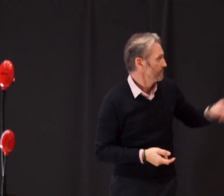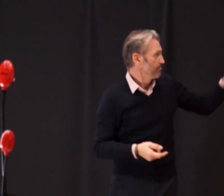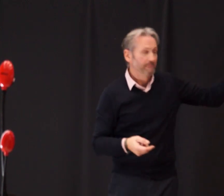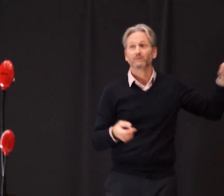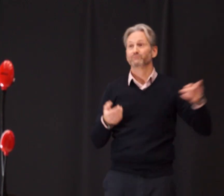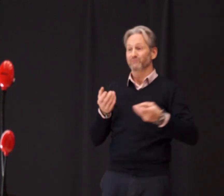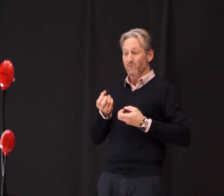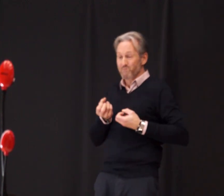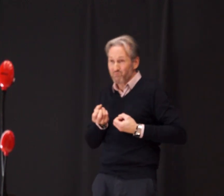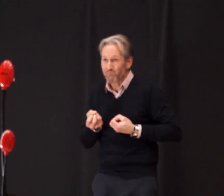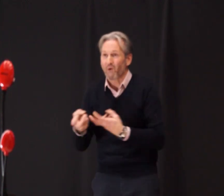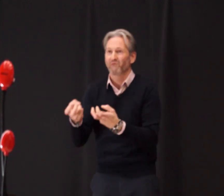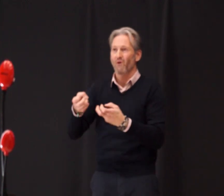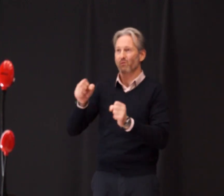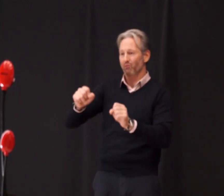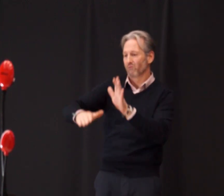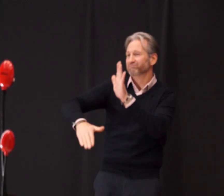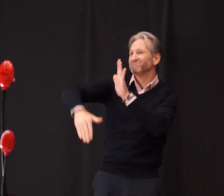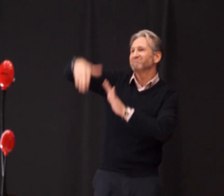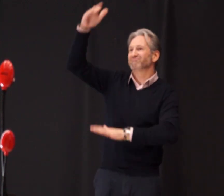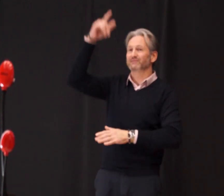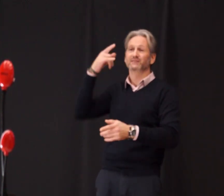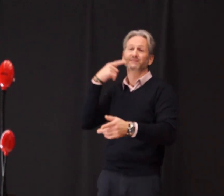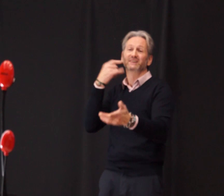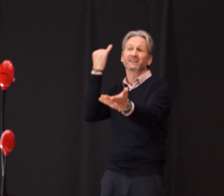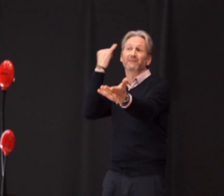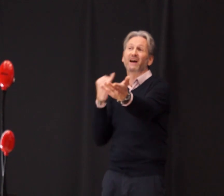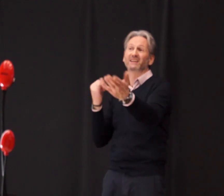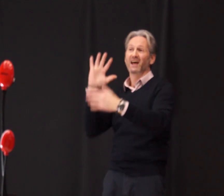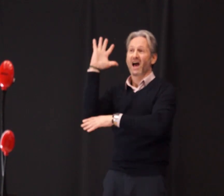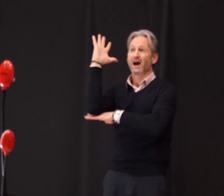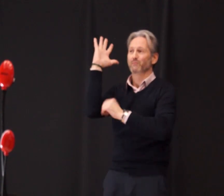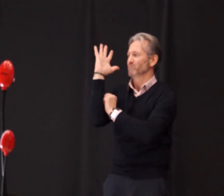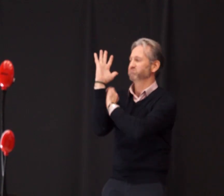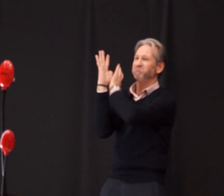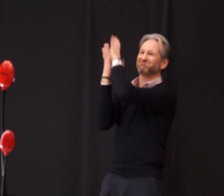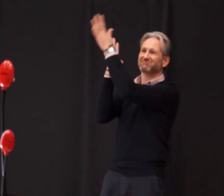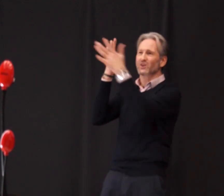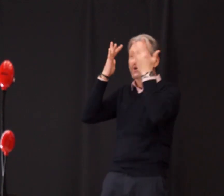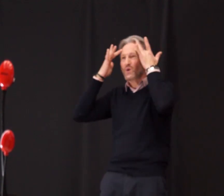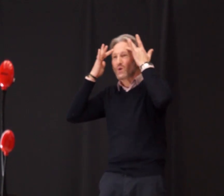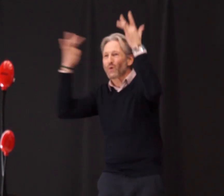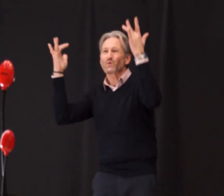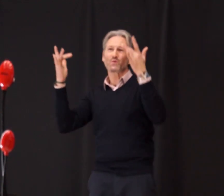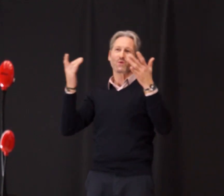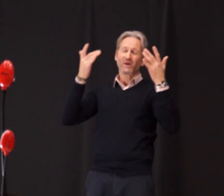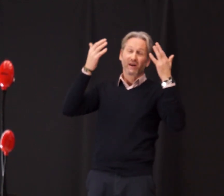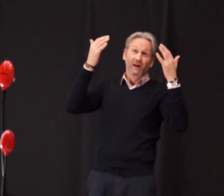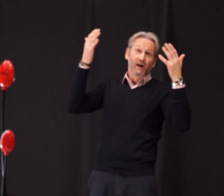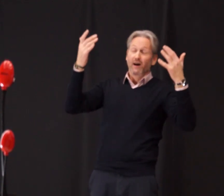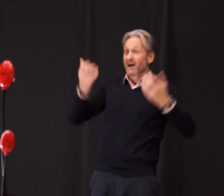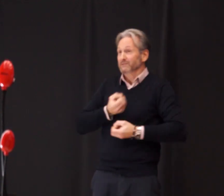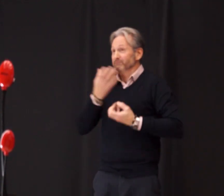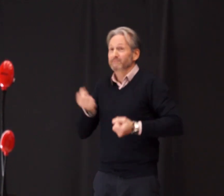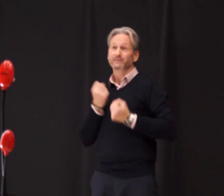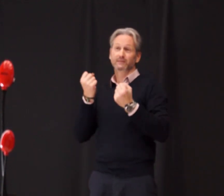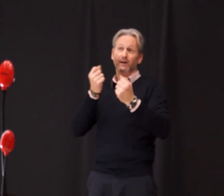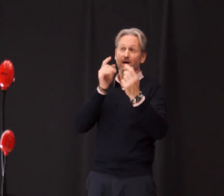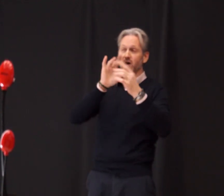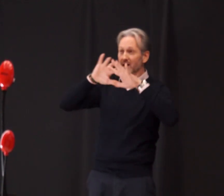autre constat, c'est que l'objectif quand même, c'est ce que disait Dani, c'est d'avoir un bel arbre, que la langue des signes qu'on utilise,